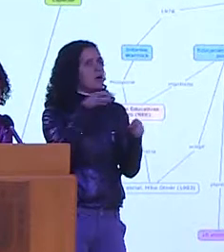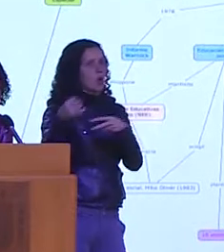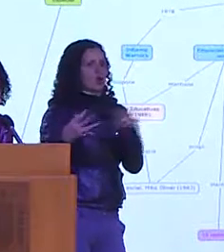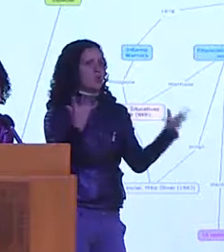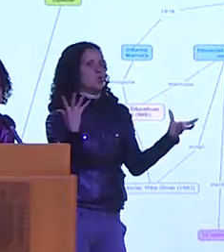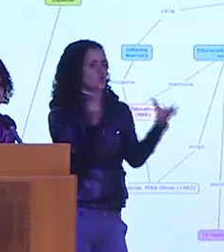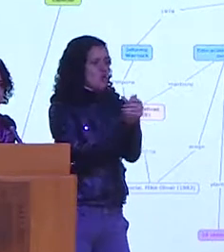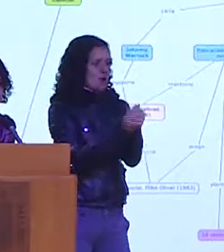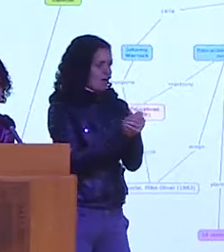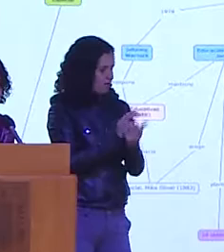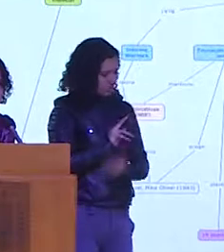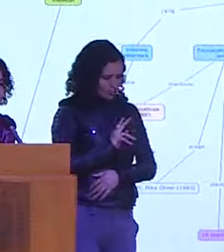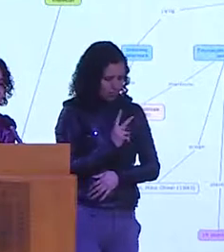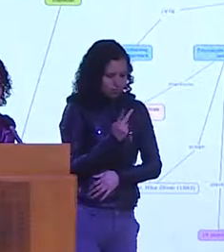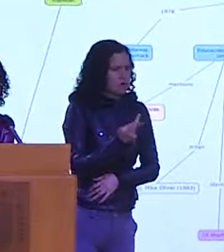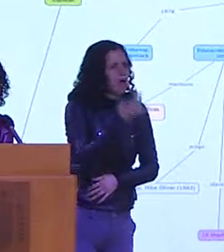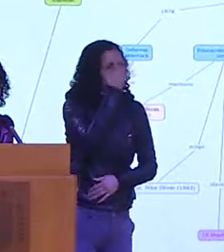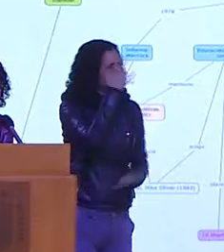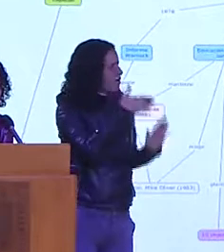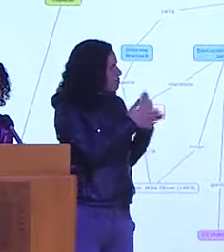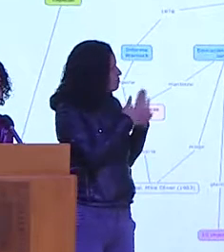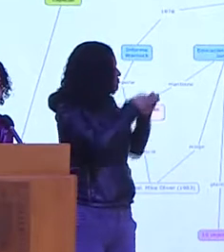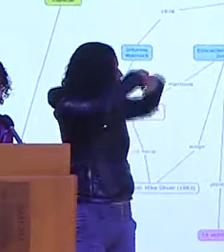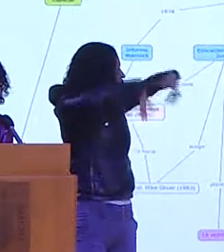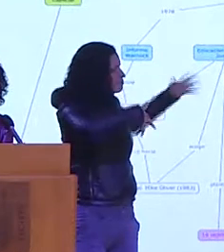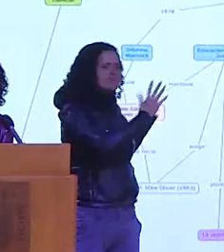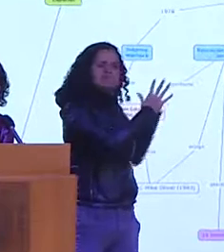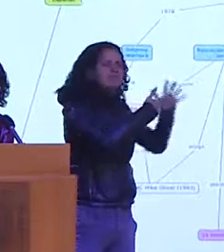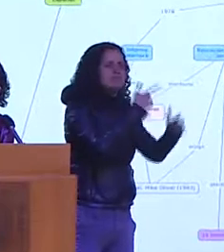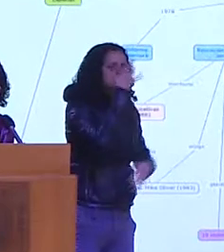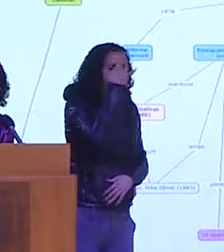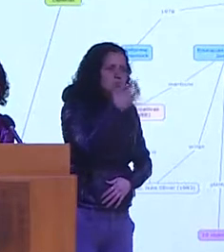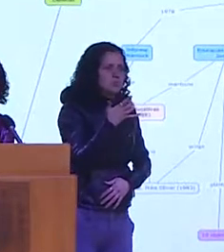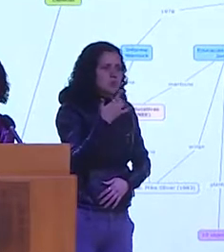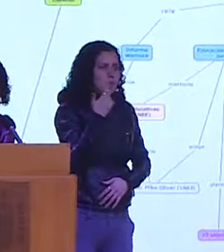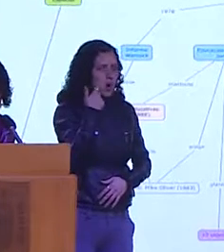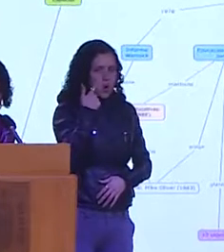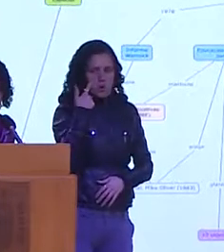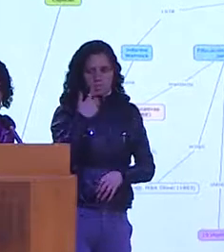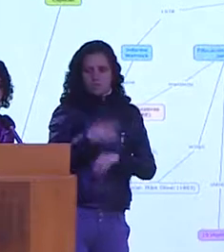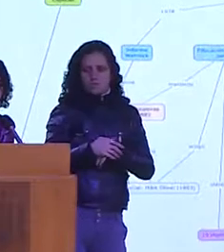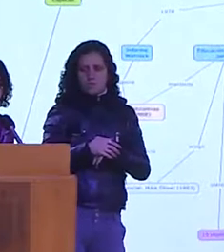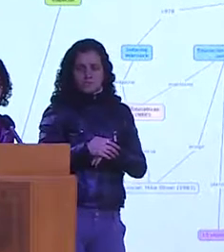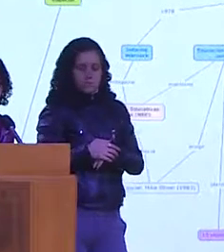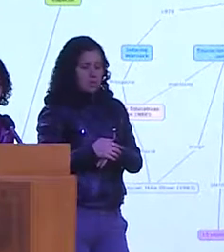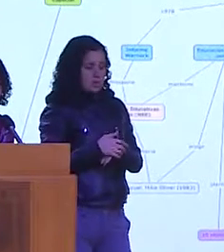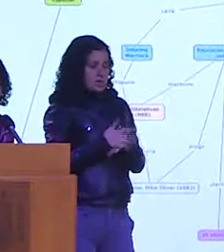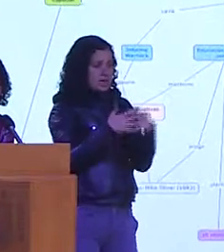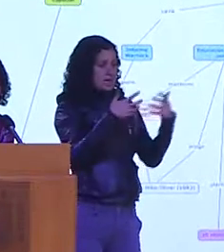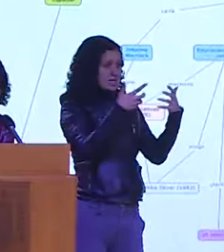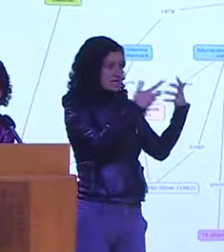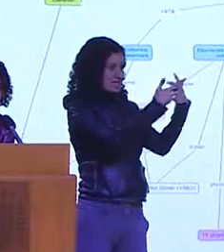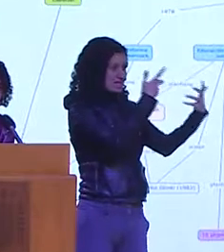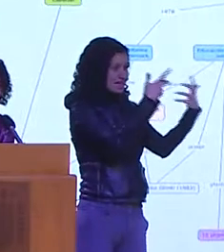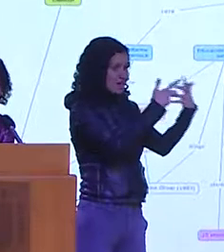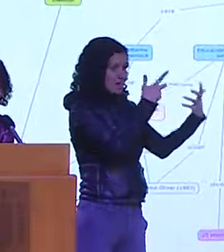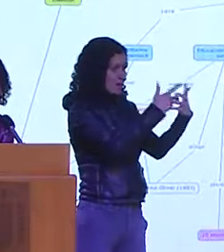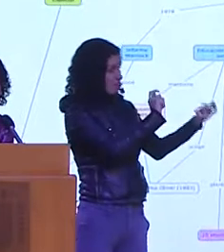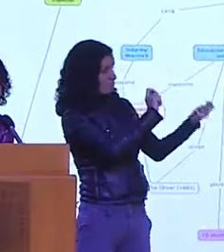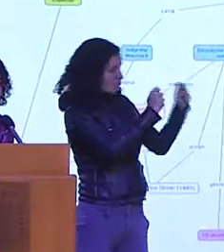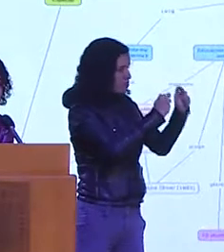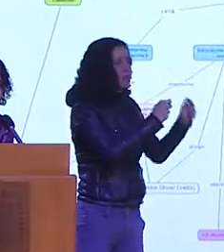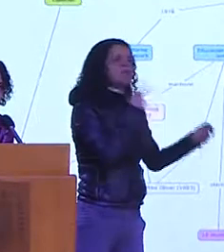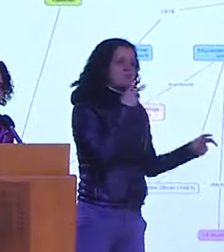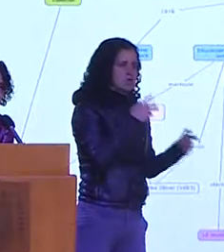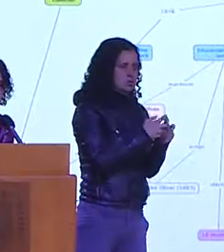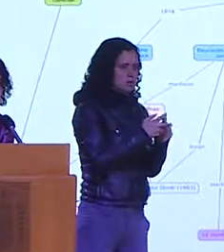inclusiva. ¿Por qué tengo este referente? Porque mover El sistema es difícil, pero educación